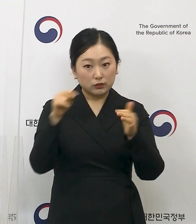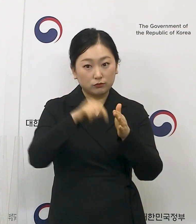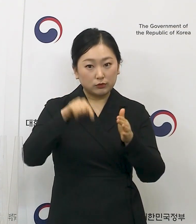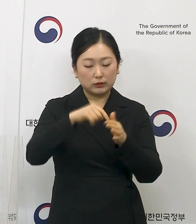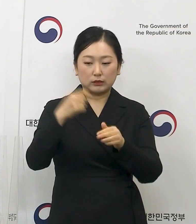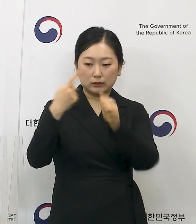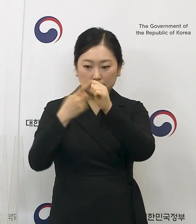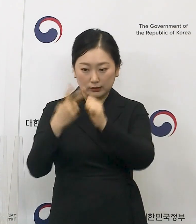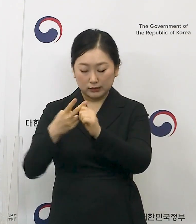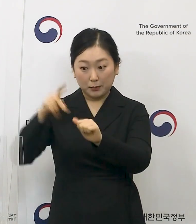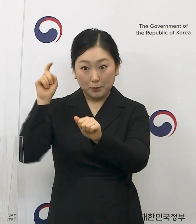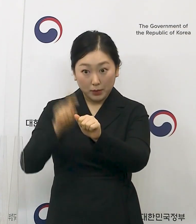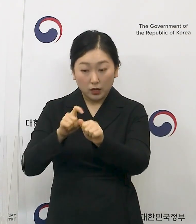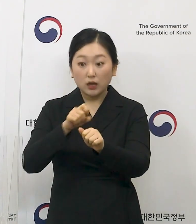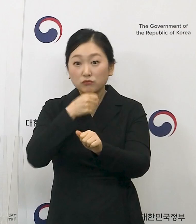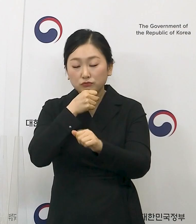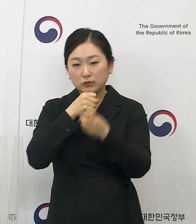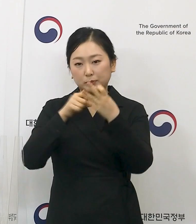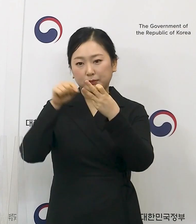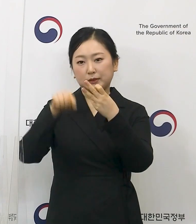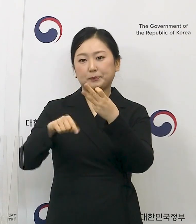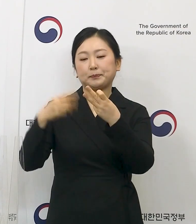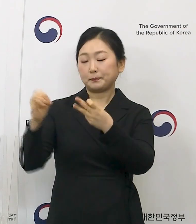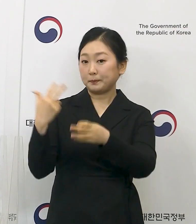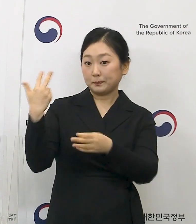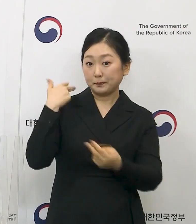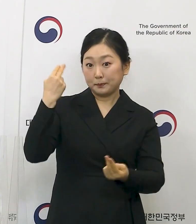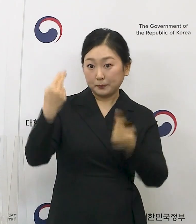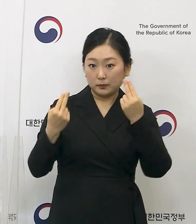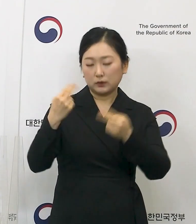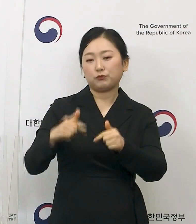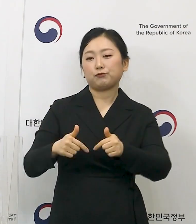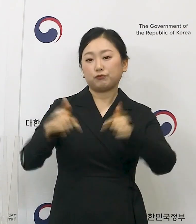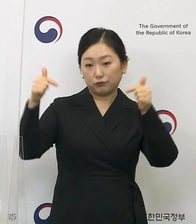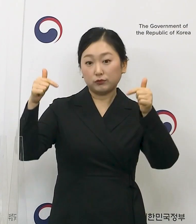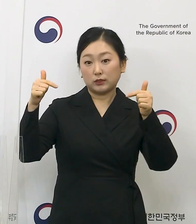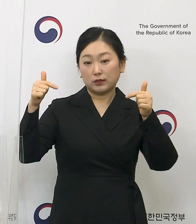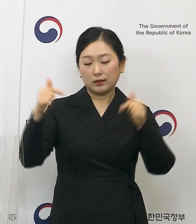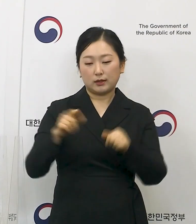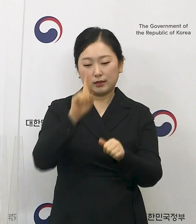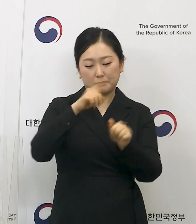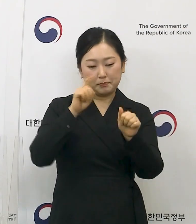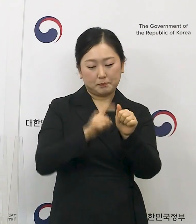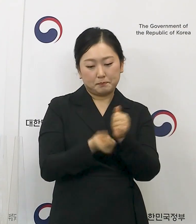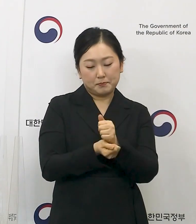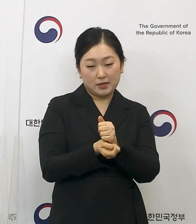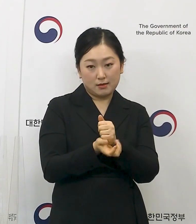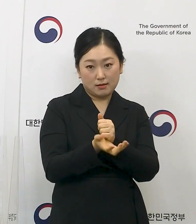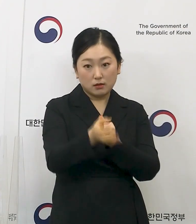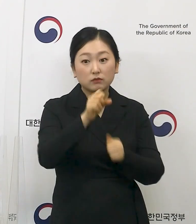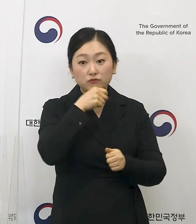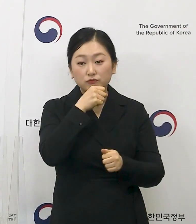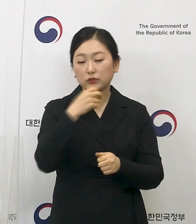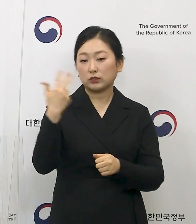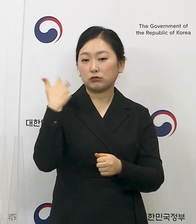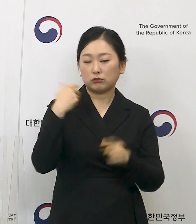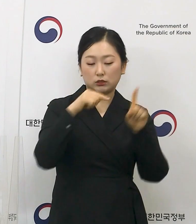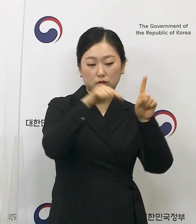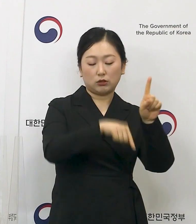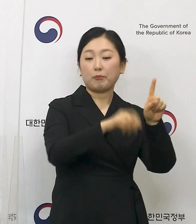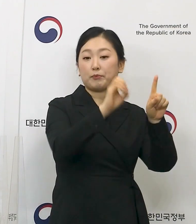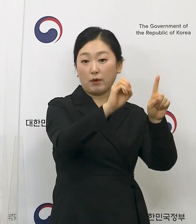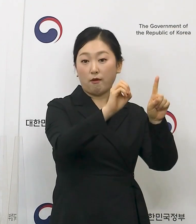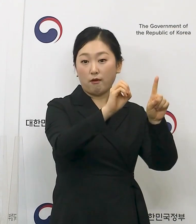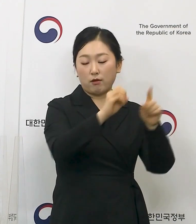비율은 13.3%로 전주 대비 증가하였고 감염 재생산 지수는 지난주